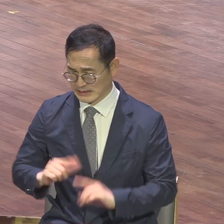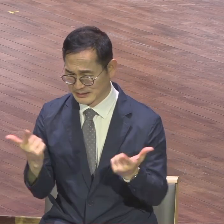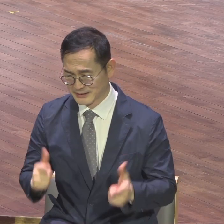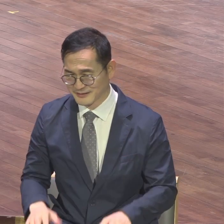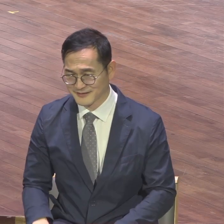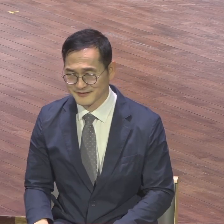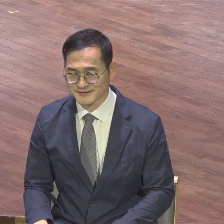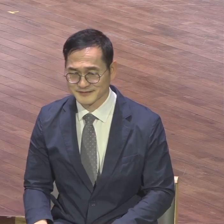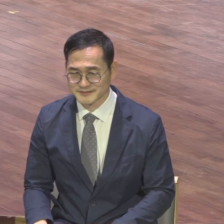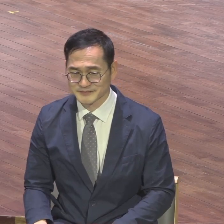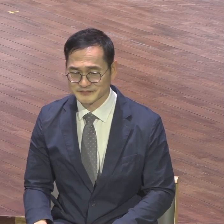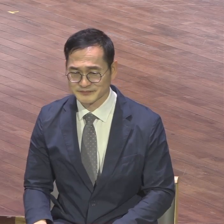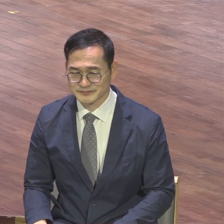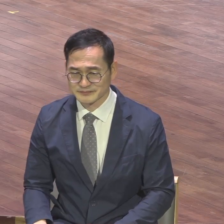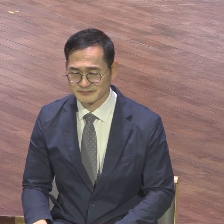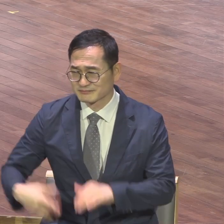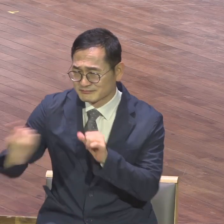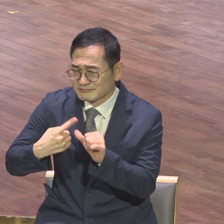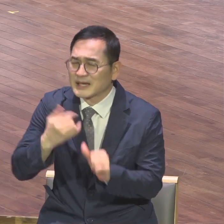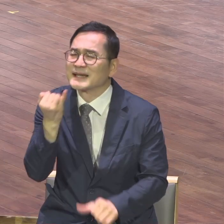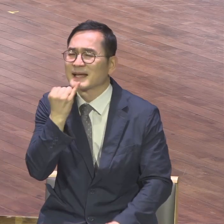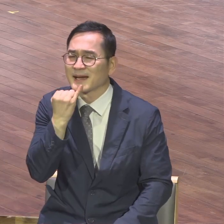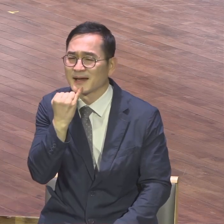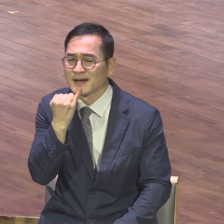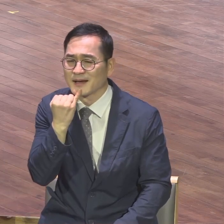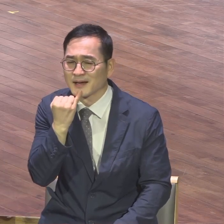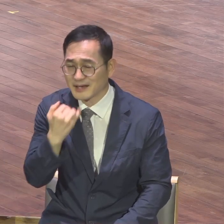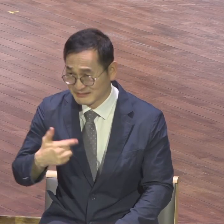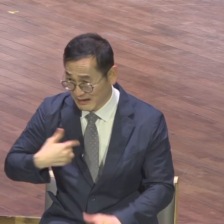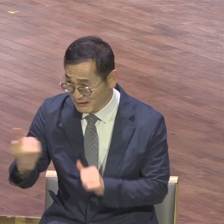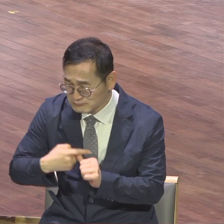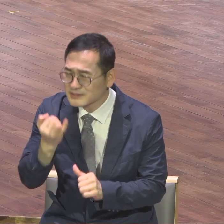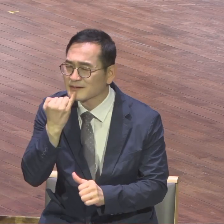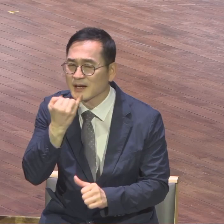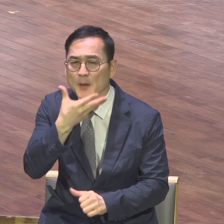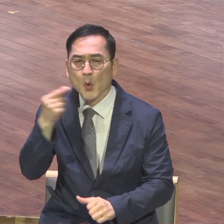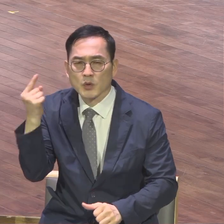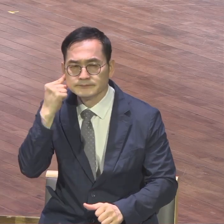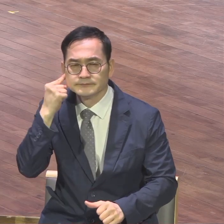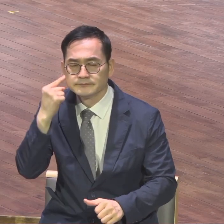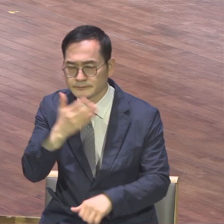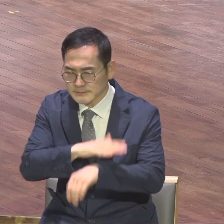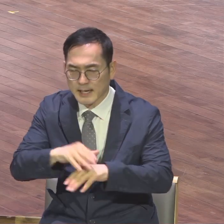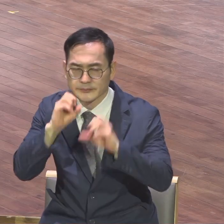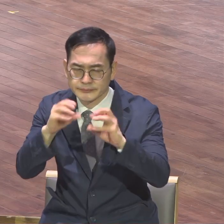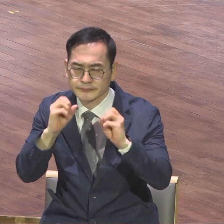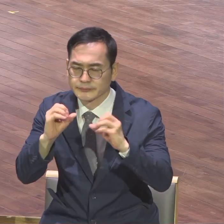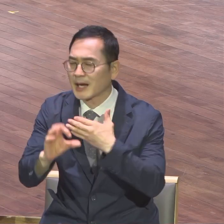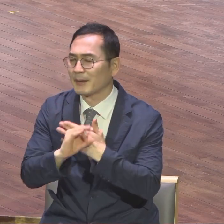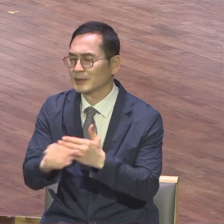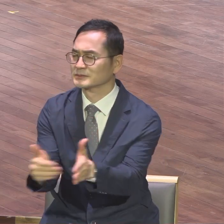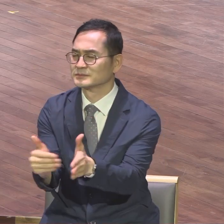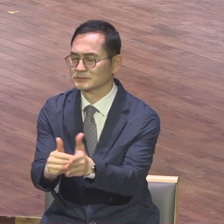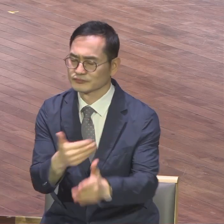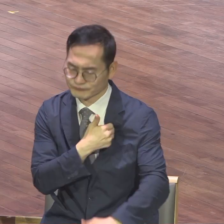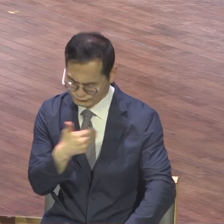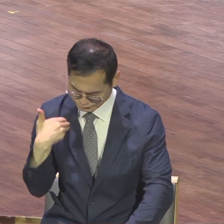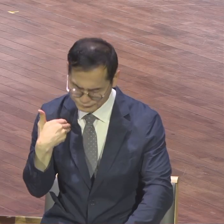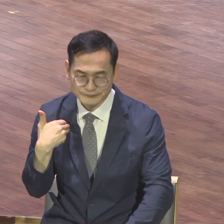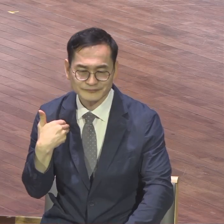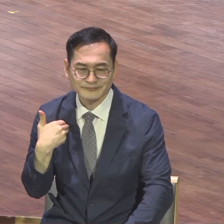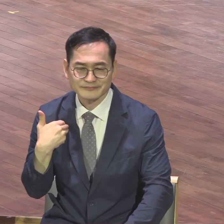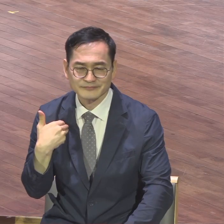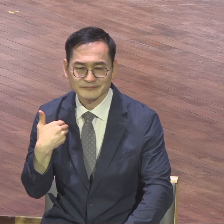저러나 상관없다. 나라는 존재는 아무 상관없고 복음만 바로 전거되면 나는 그것이 나의